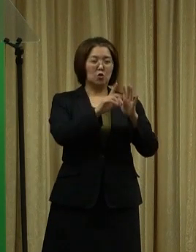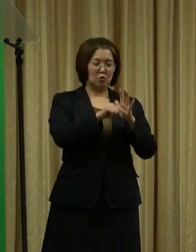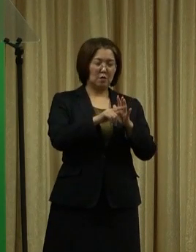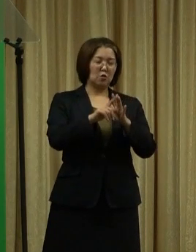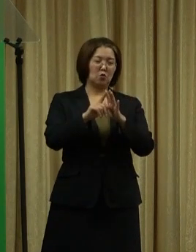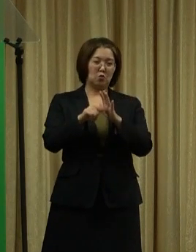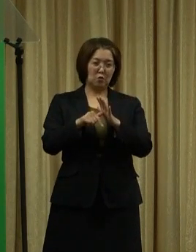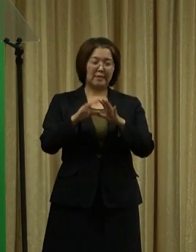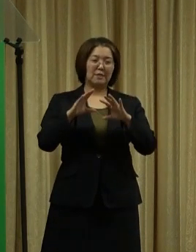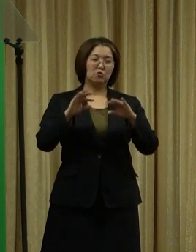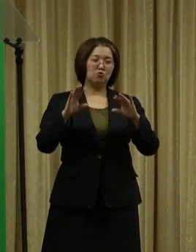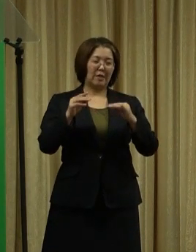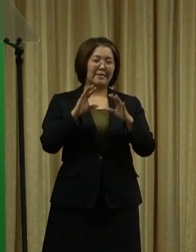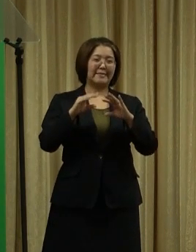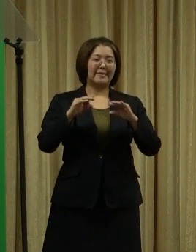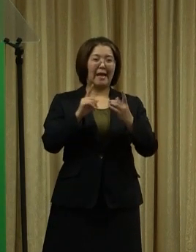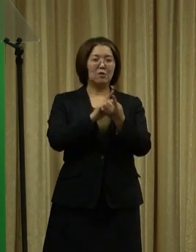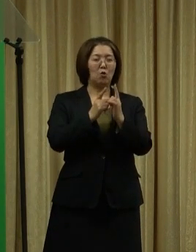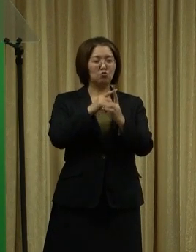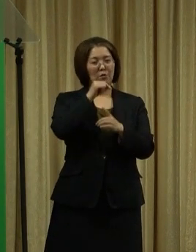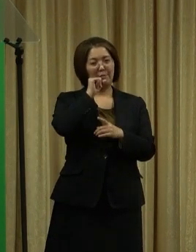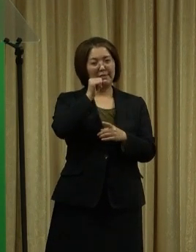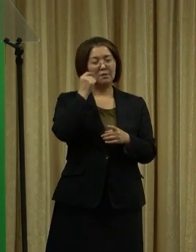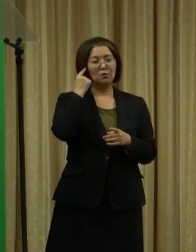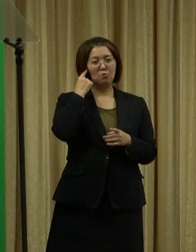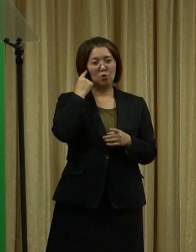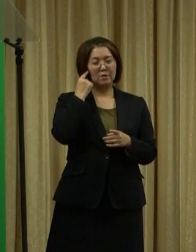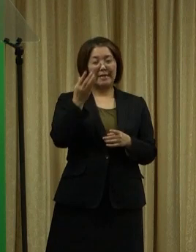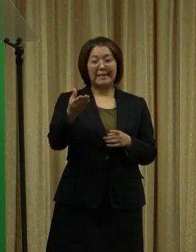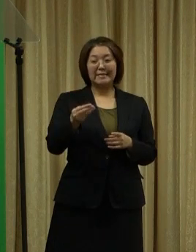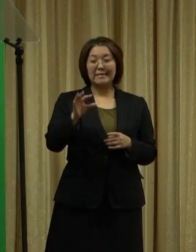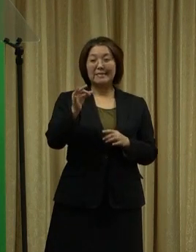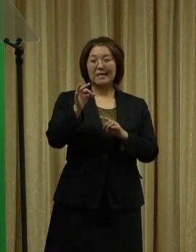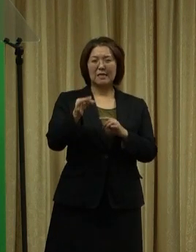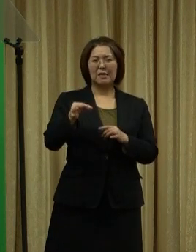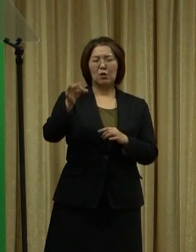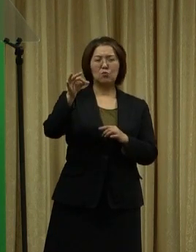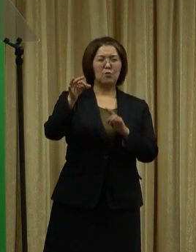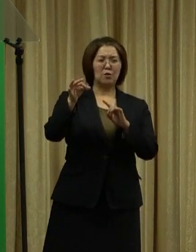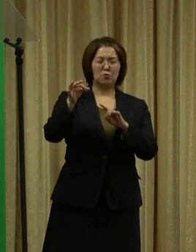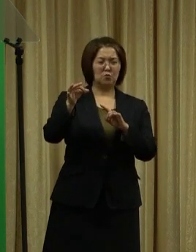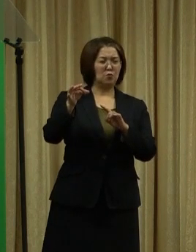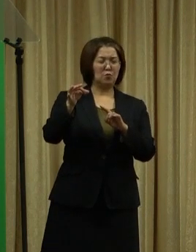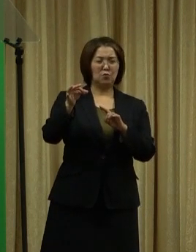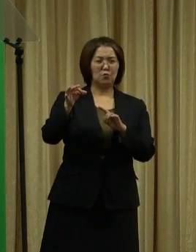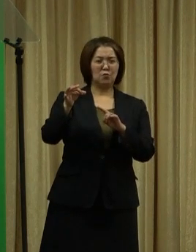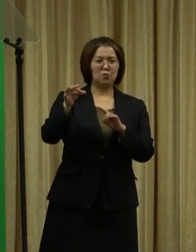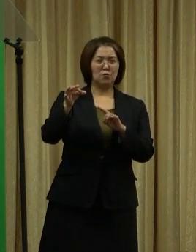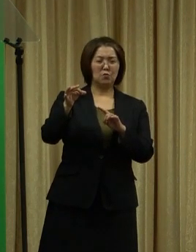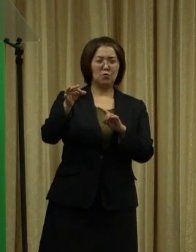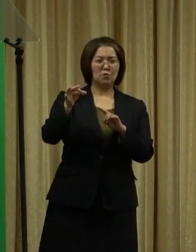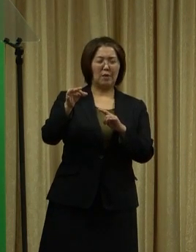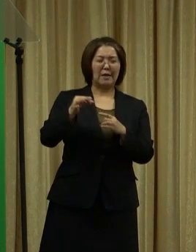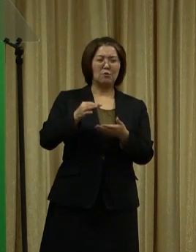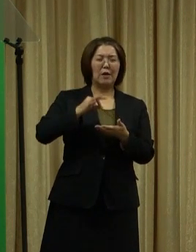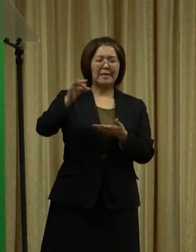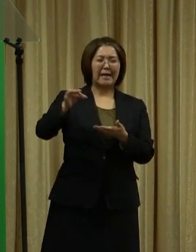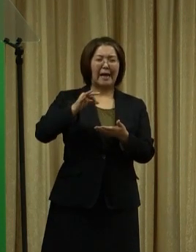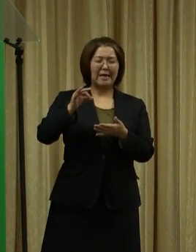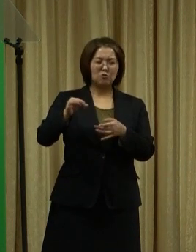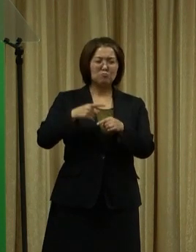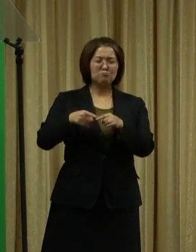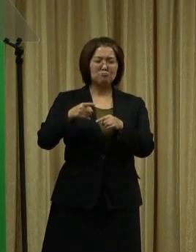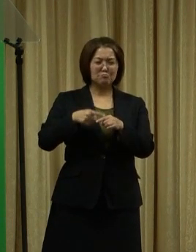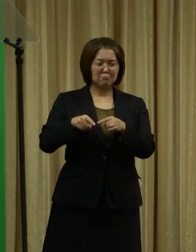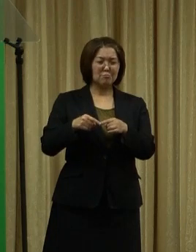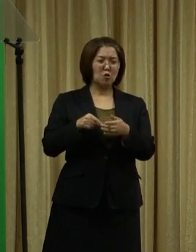時、柔軟にやっていけばいいと思います。もちろん借金が増えたらそれまた返していく努力をしなきゃならない